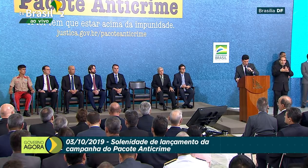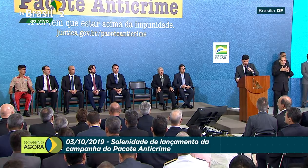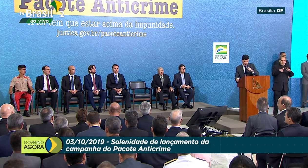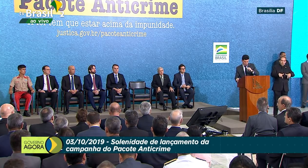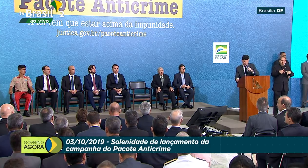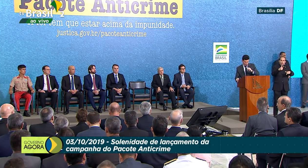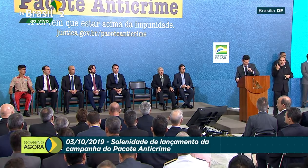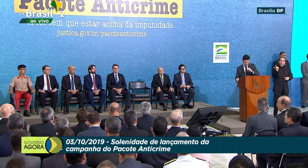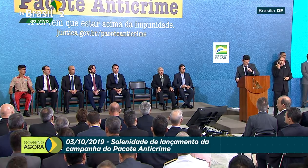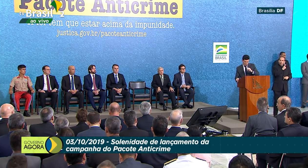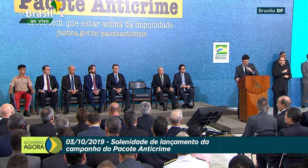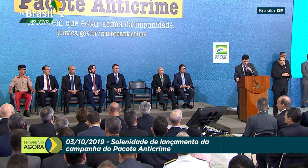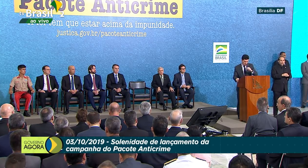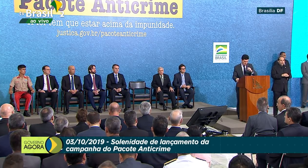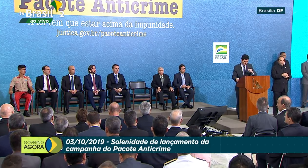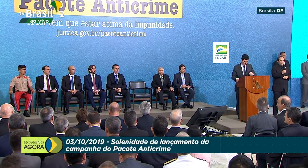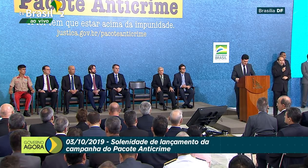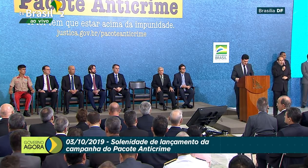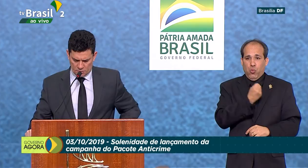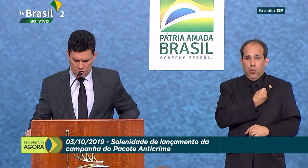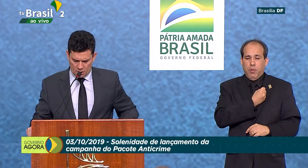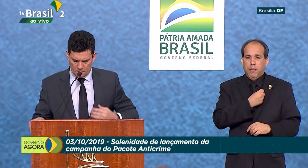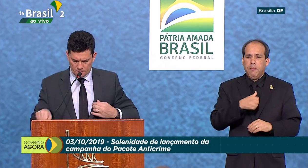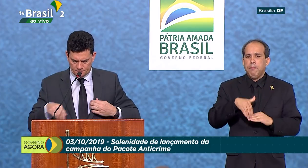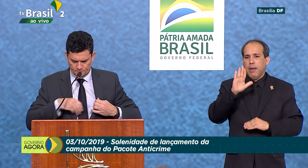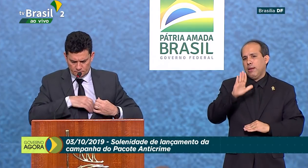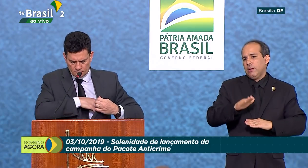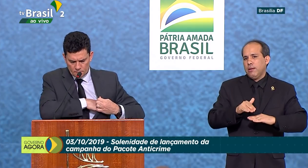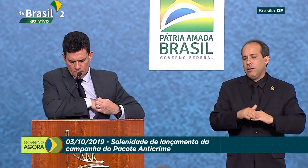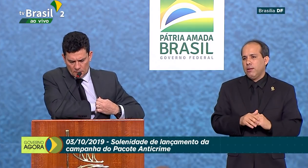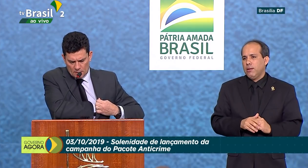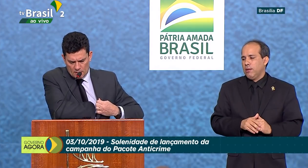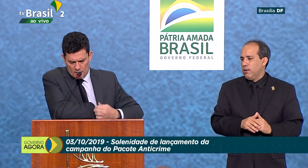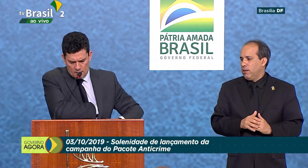alcancemos um número maior de